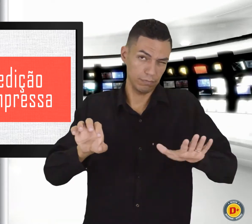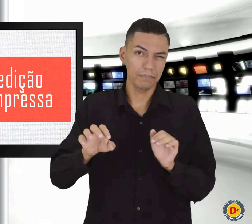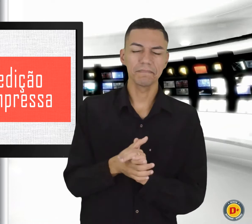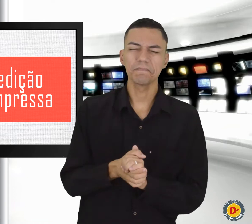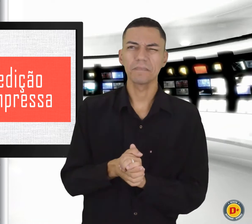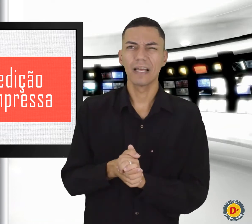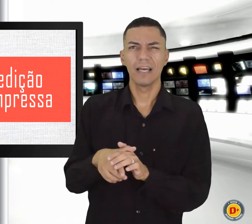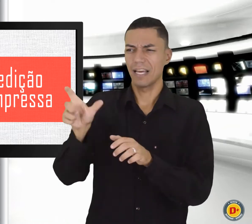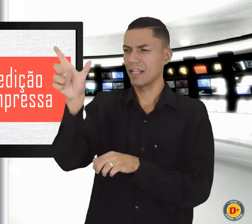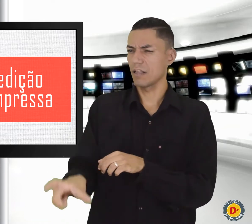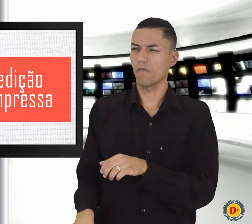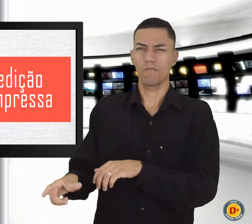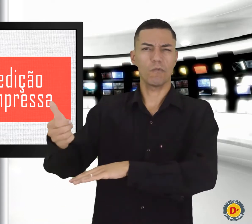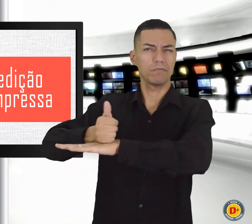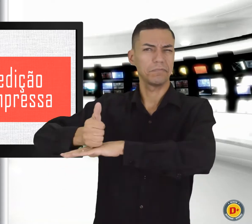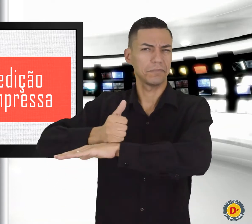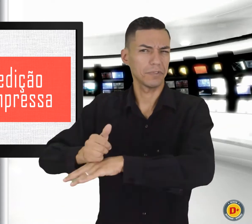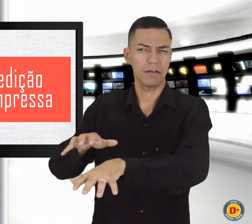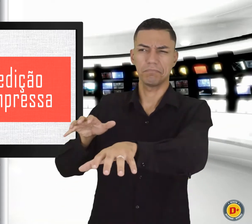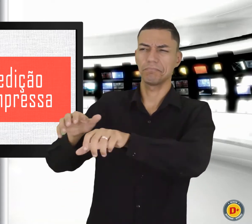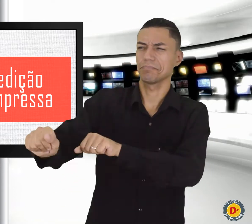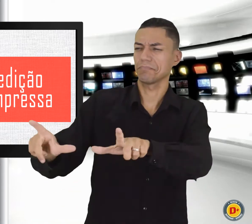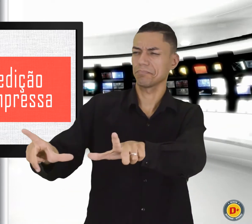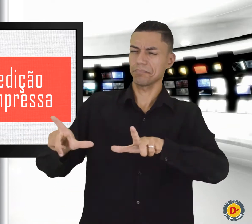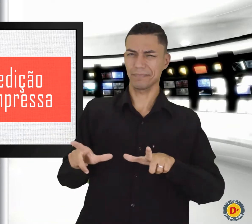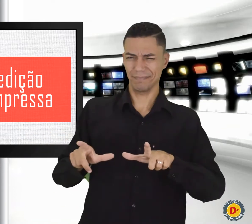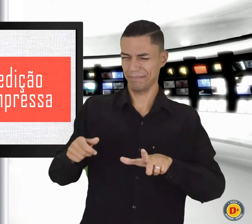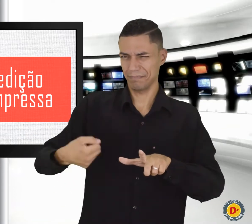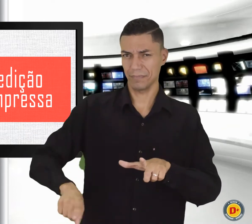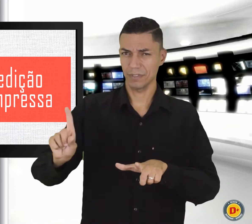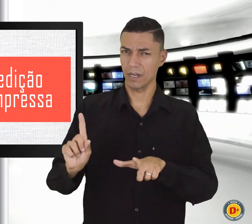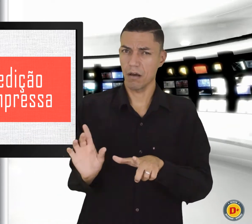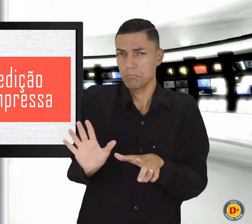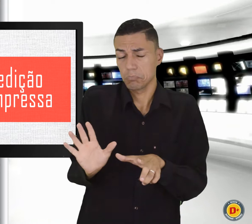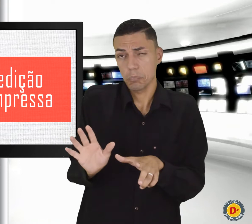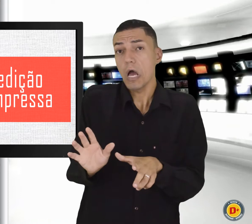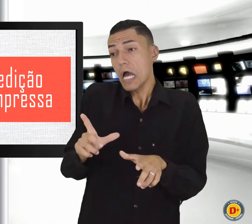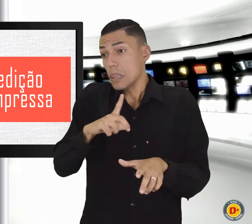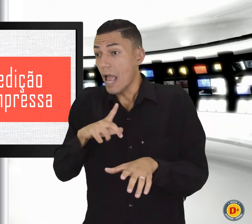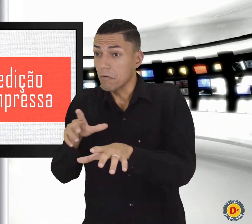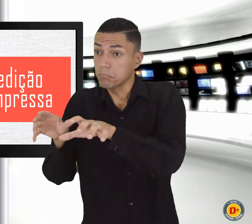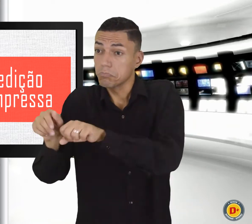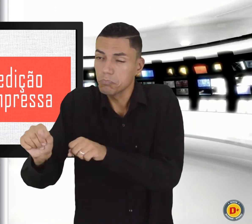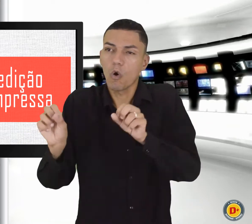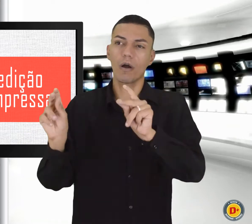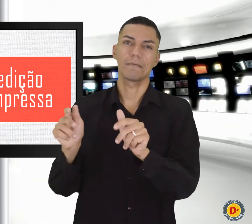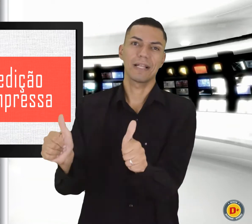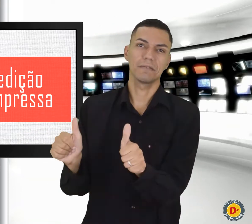em alguma profissão antes de ser colocado no mercado de trabalho. Isso não significa que, se